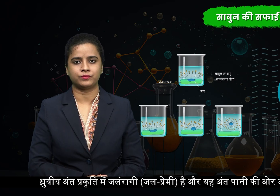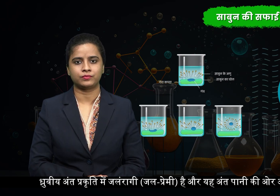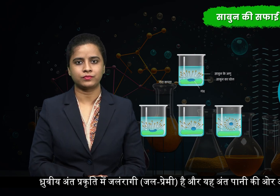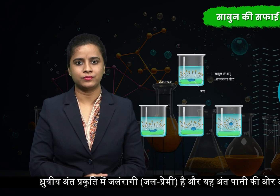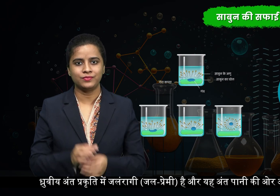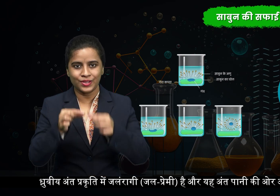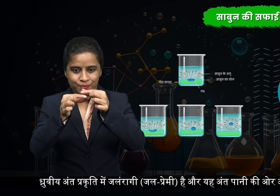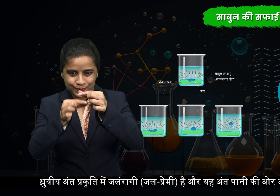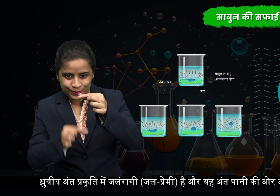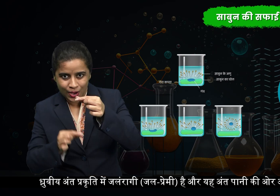ध्रुवीय अंत प्रकृति में